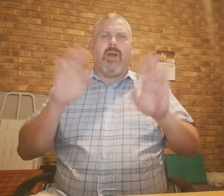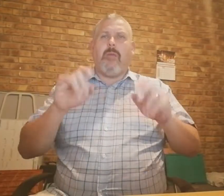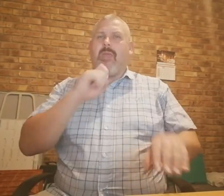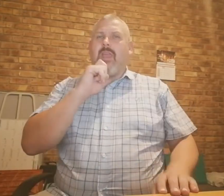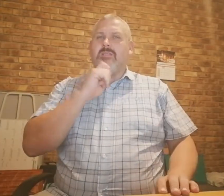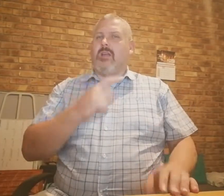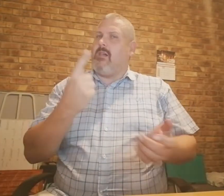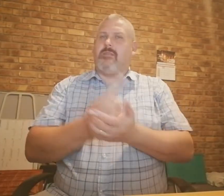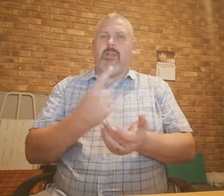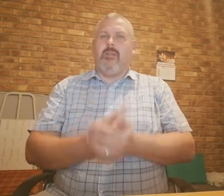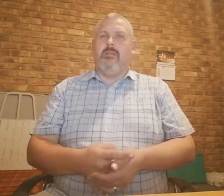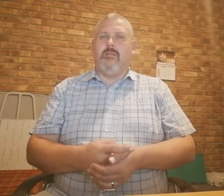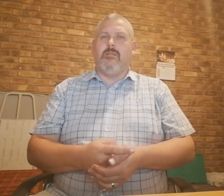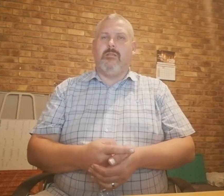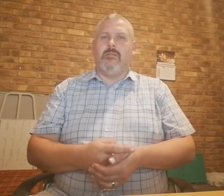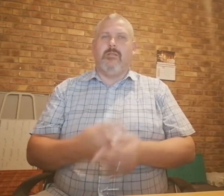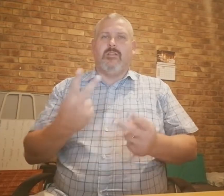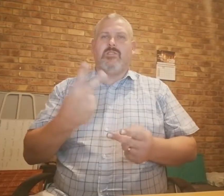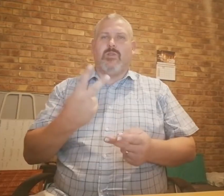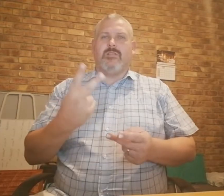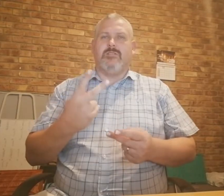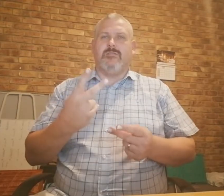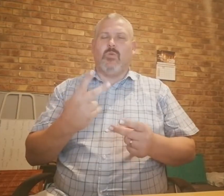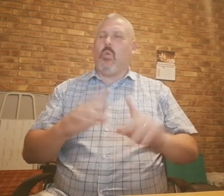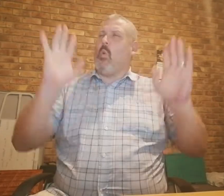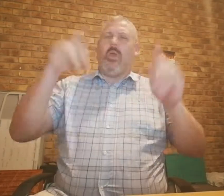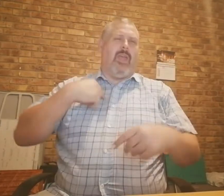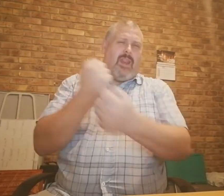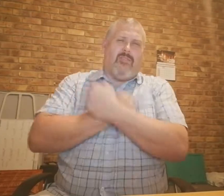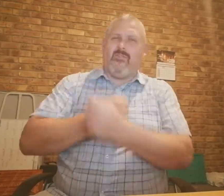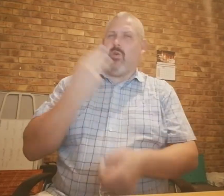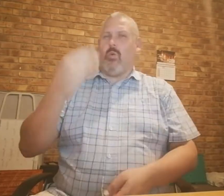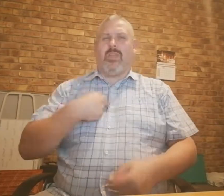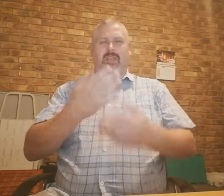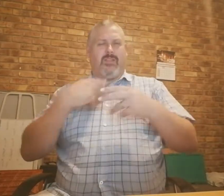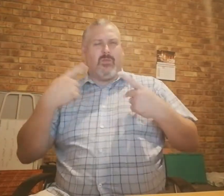paar mense altyd so met God,